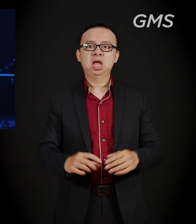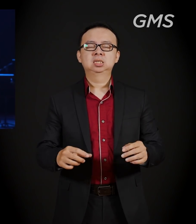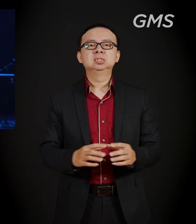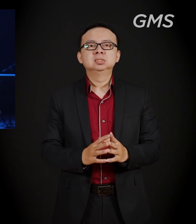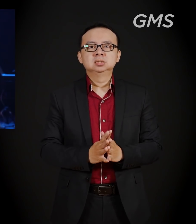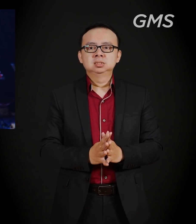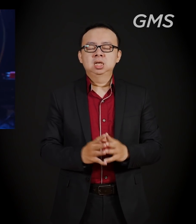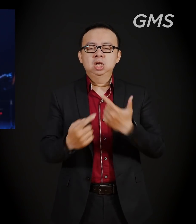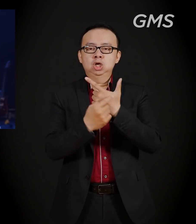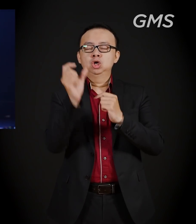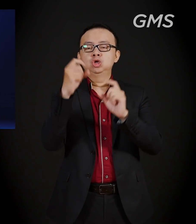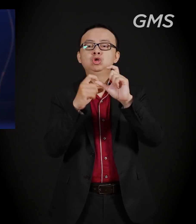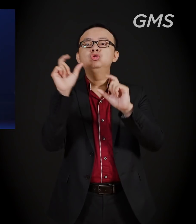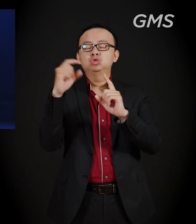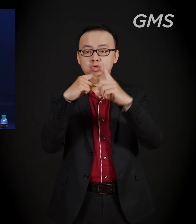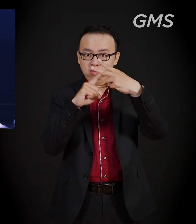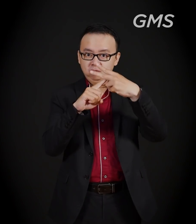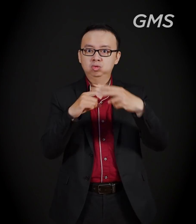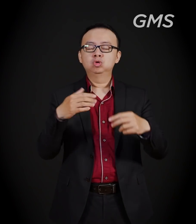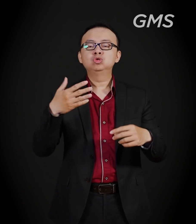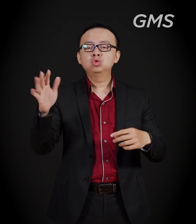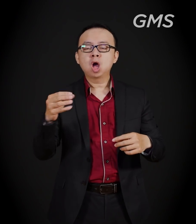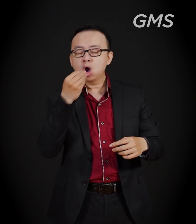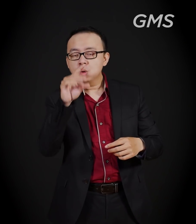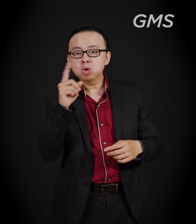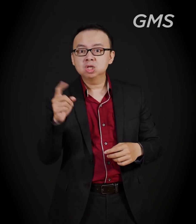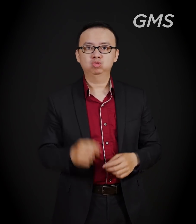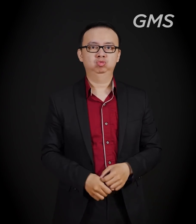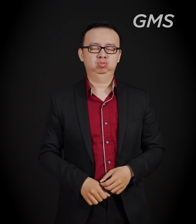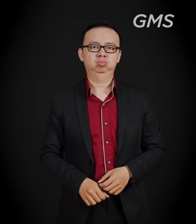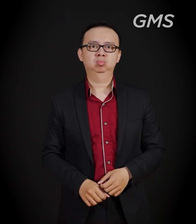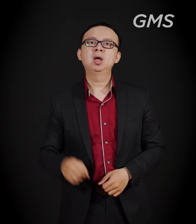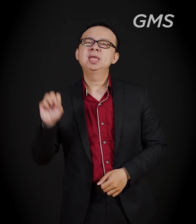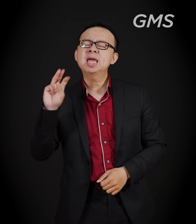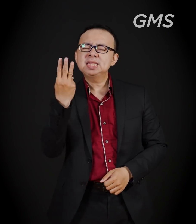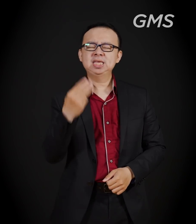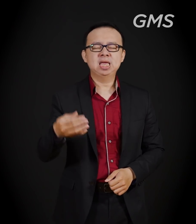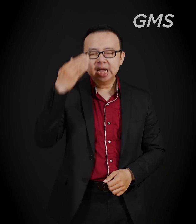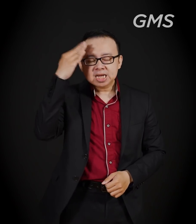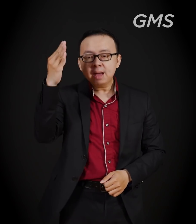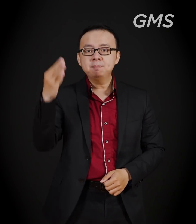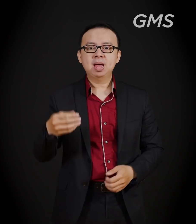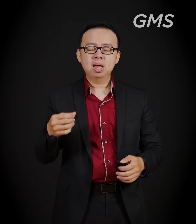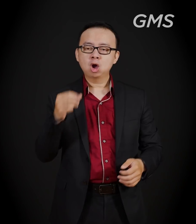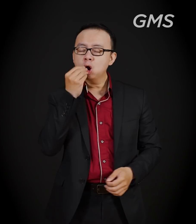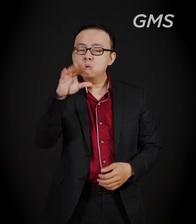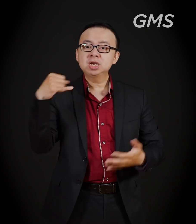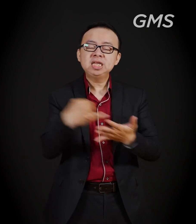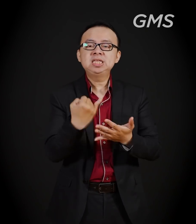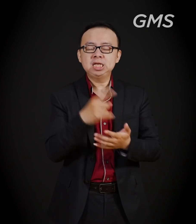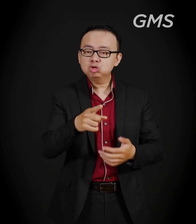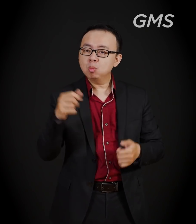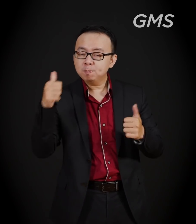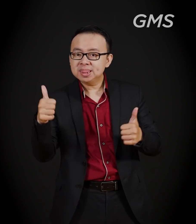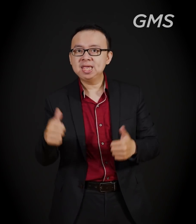Allah ku mereka-rekakan dia untuk kebaikan. Dan sejujurnya katakan amin. Yang ketiga, mengapa mengabarkan Injil itu penting? Karena Injil adalah